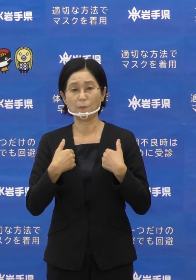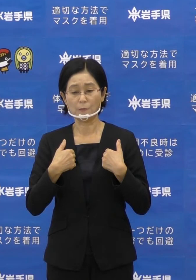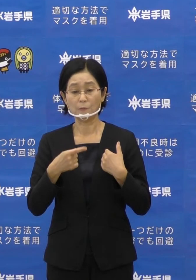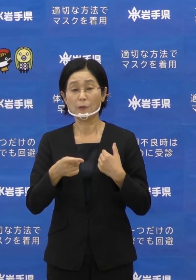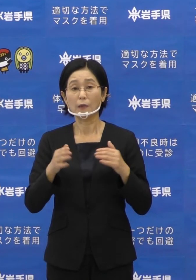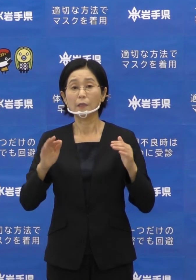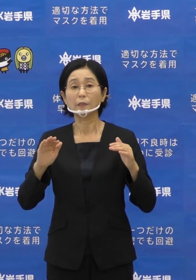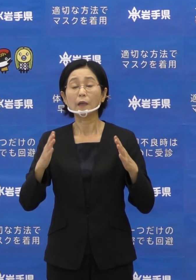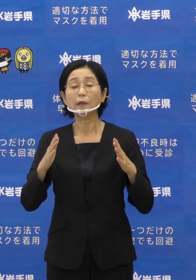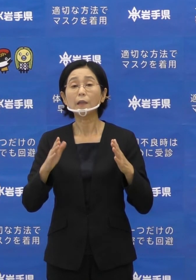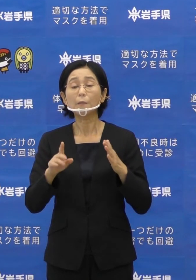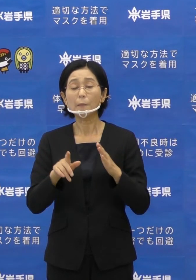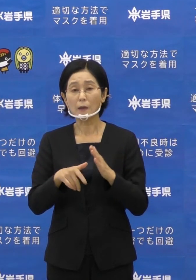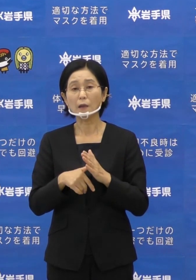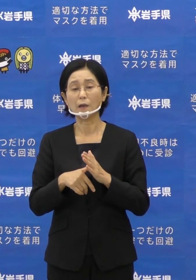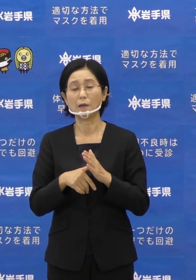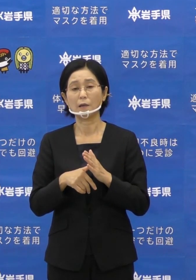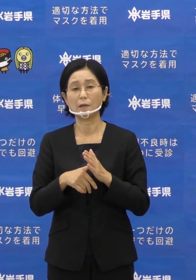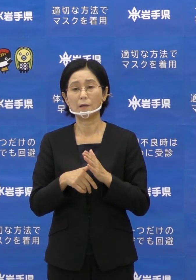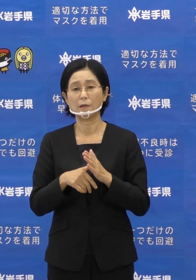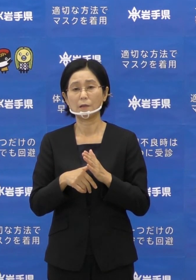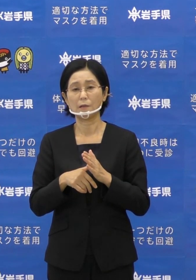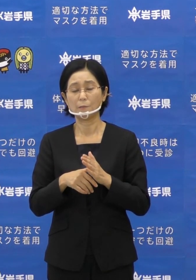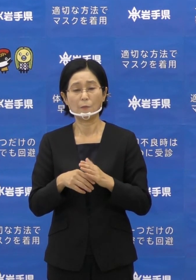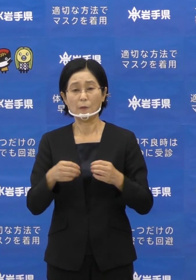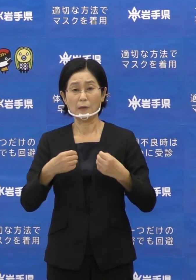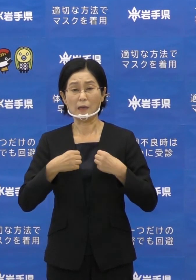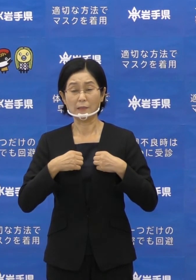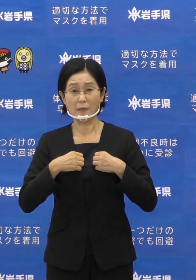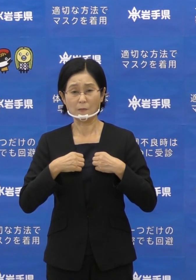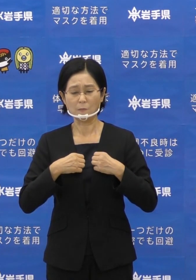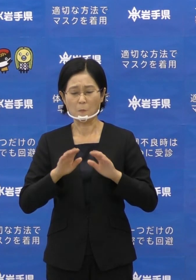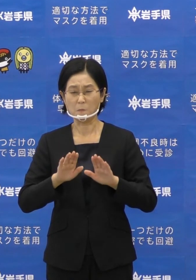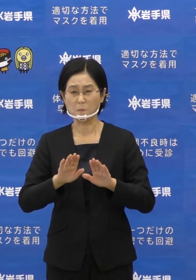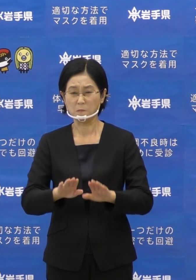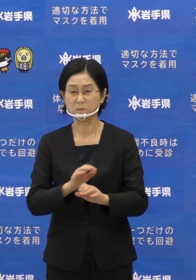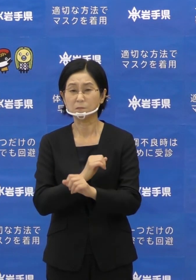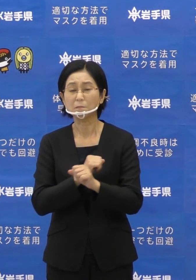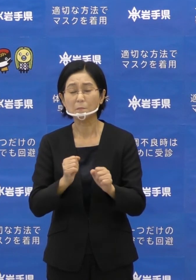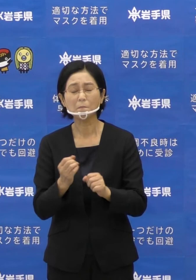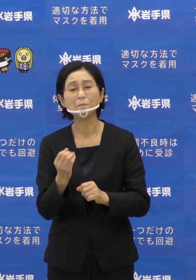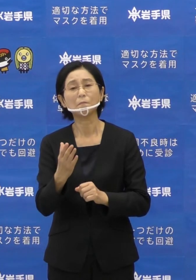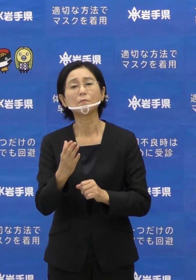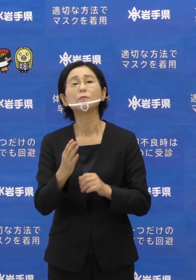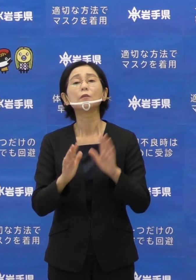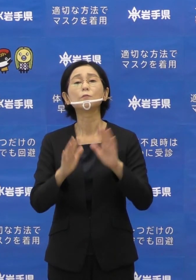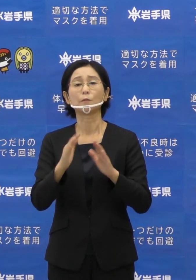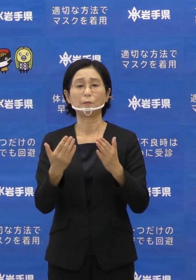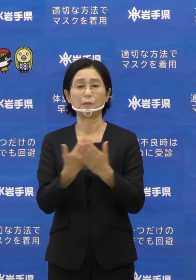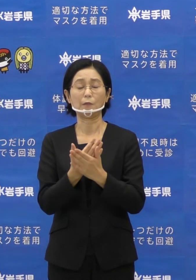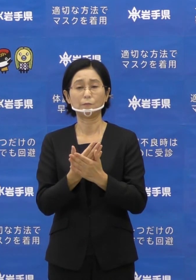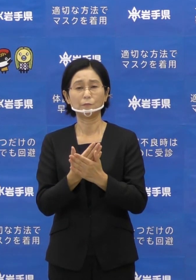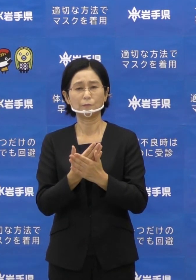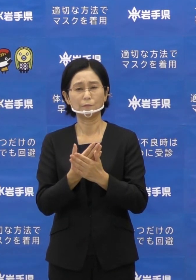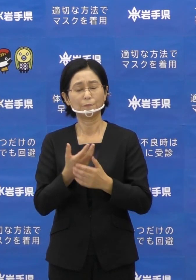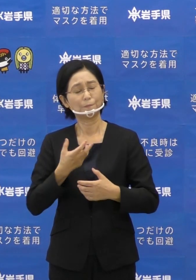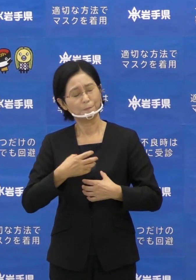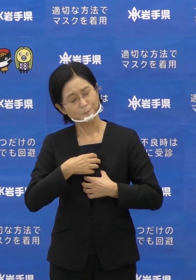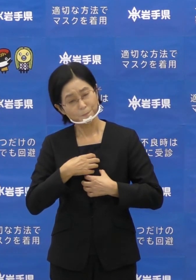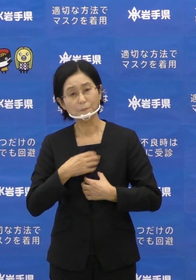感染を抑えられない状態にもうすぐなるという見通しを持っています